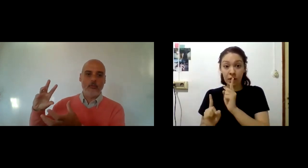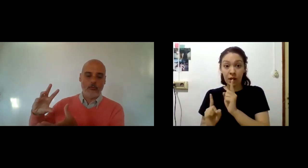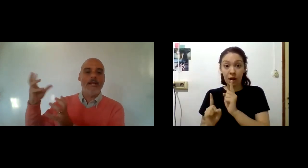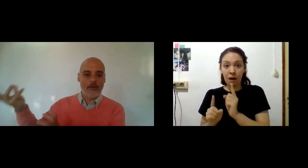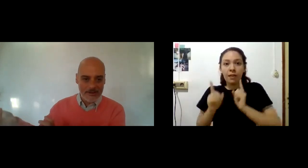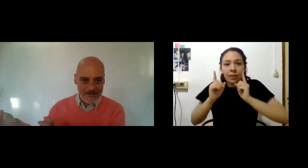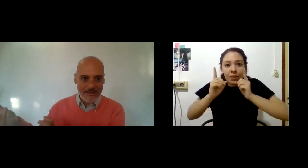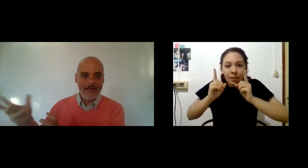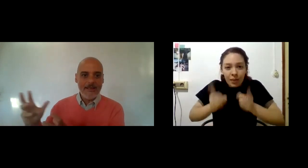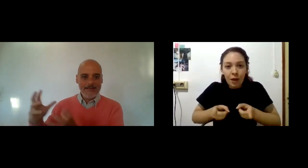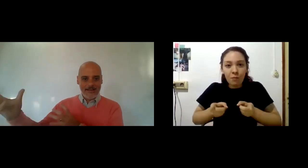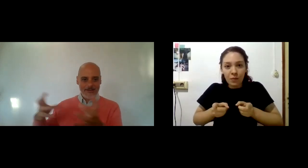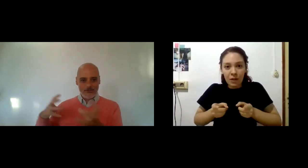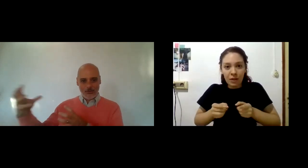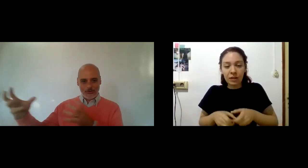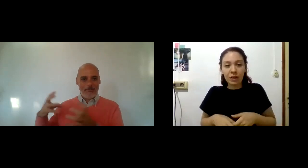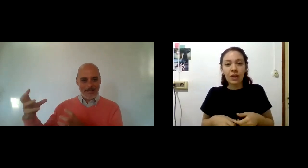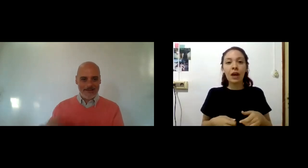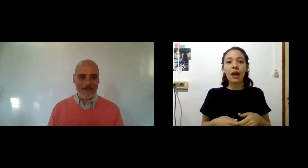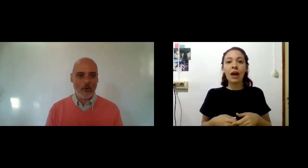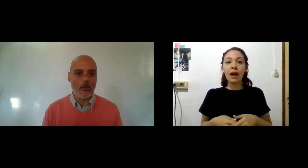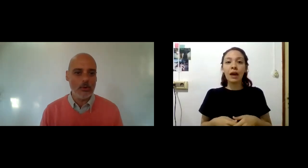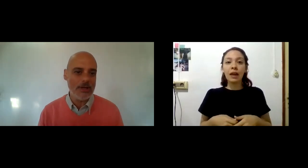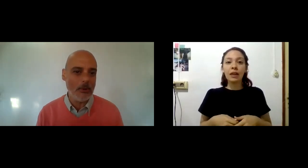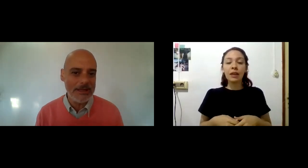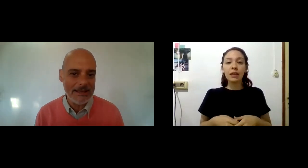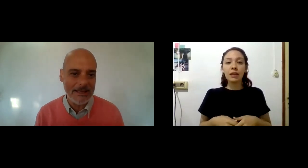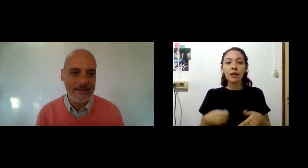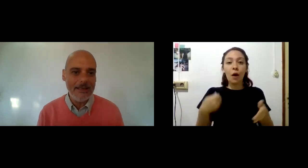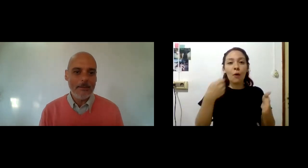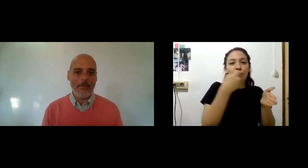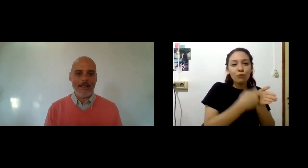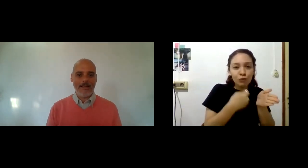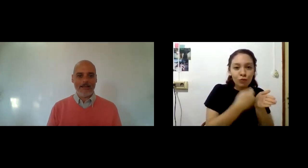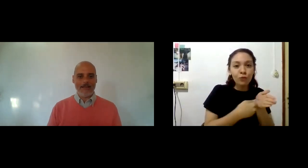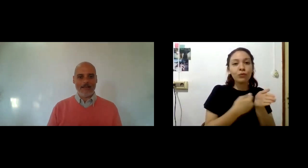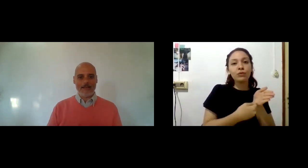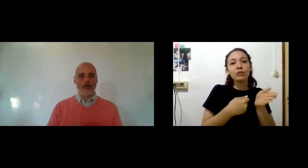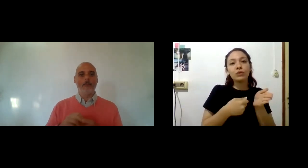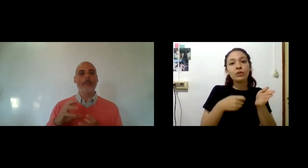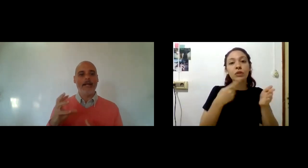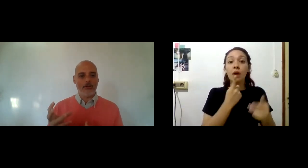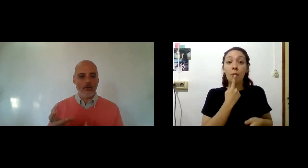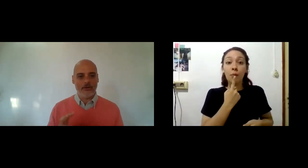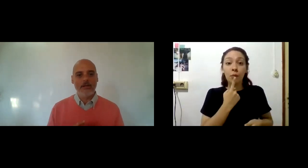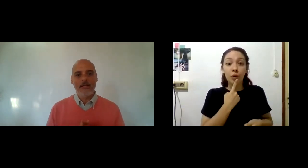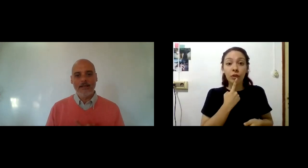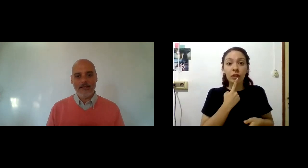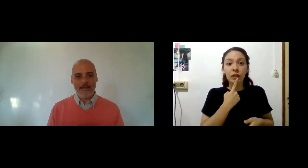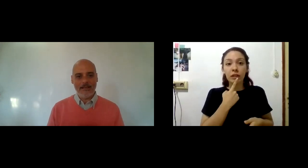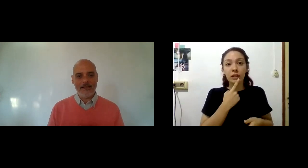fuera de la universidad, tiene su contraparte, digamos, como luchas políticas para romper